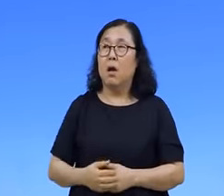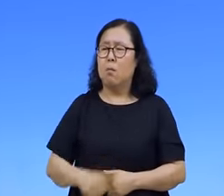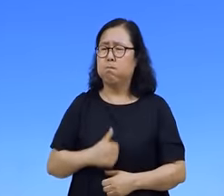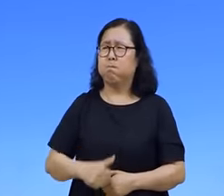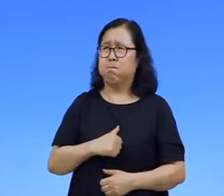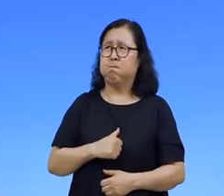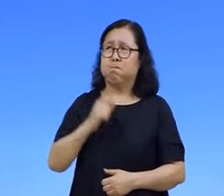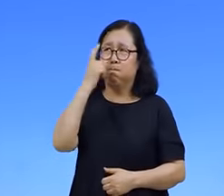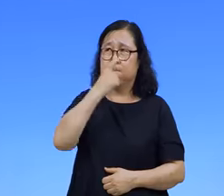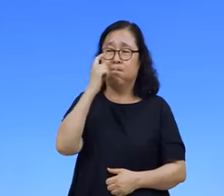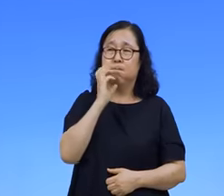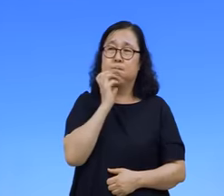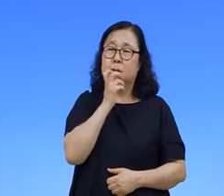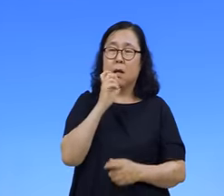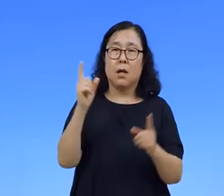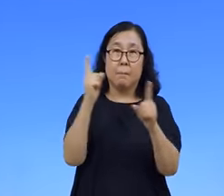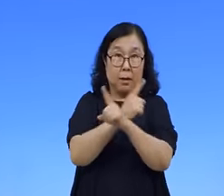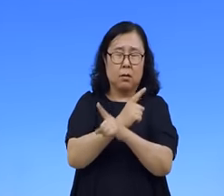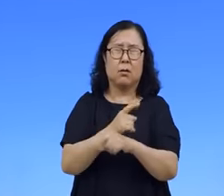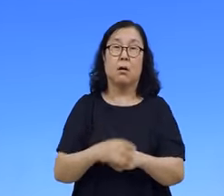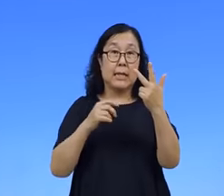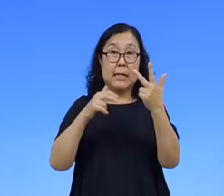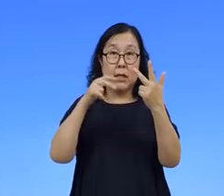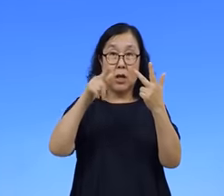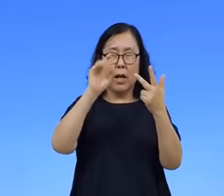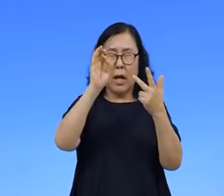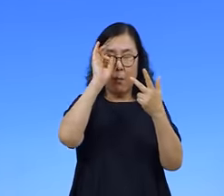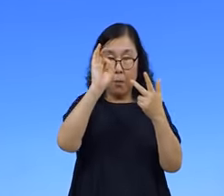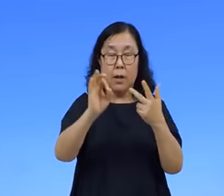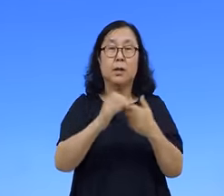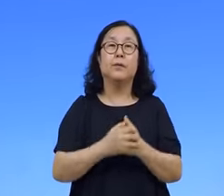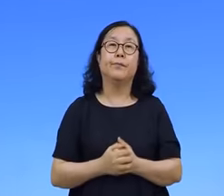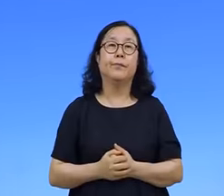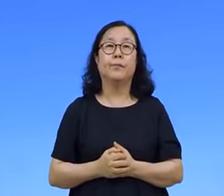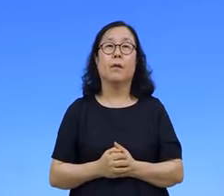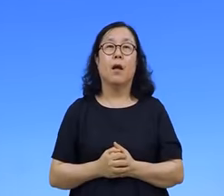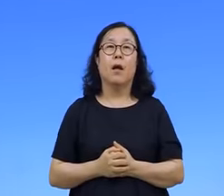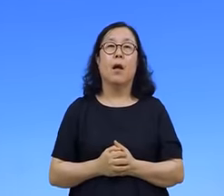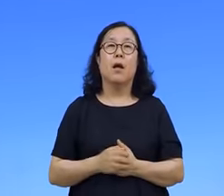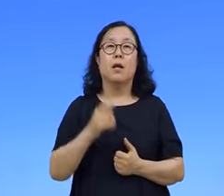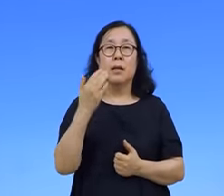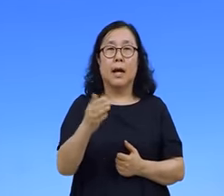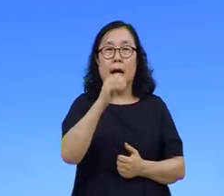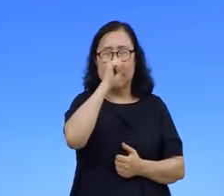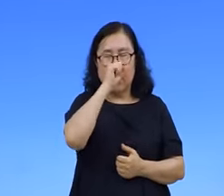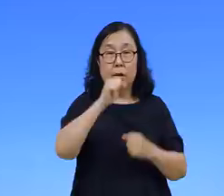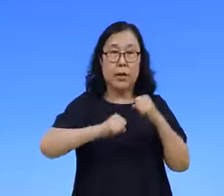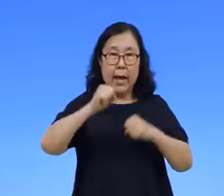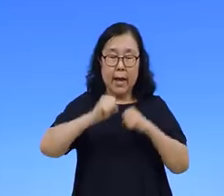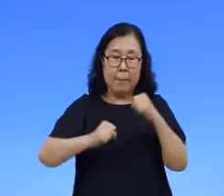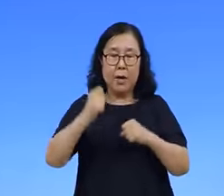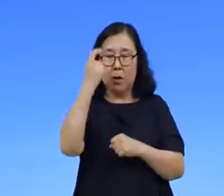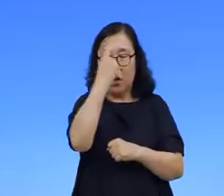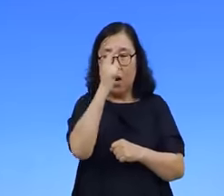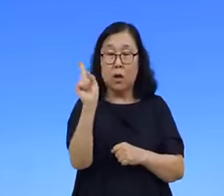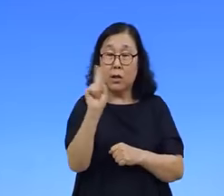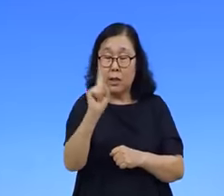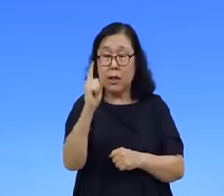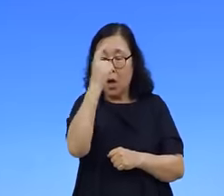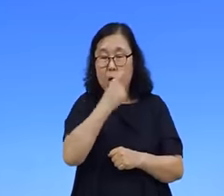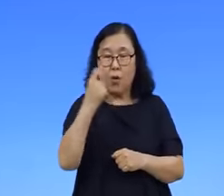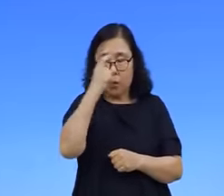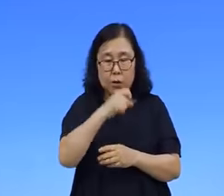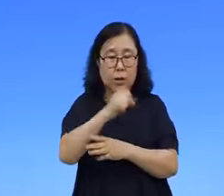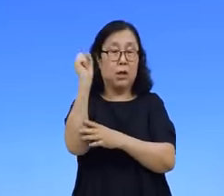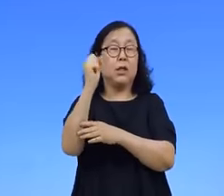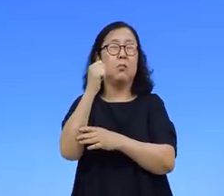변하고가 그 화가 난 상태를 표현하는 거 아닙니까? 그랬더니 바로 8절에서 하나님이 이렇게 경고하십니다. 내가 선을